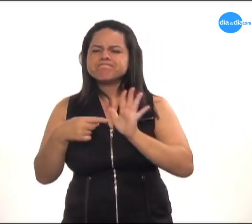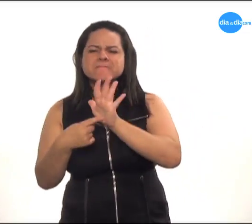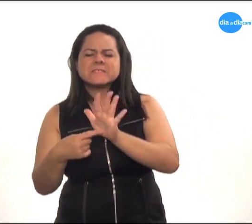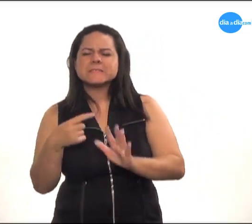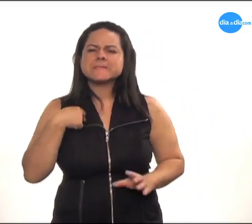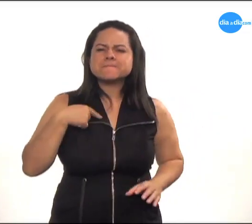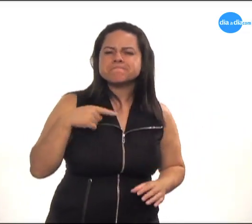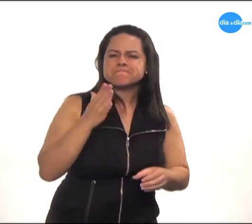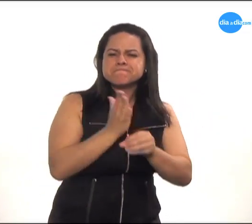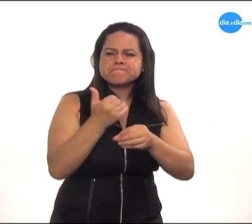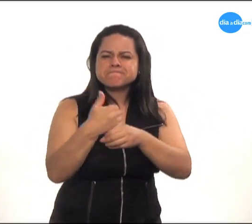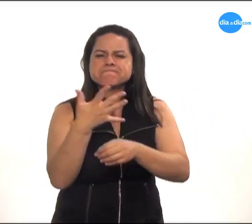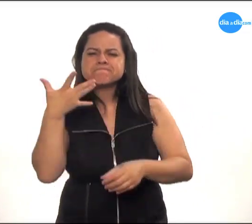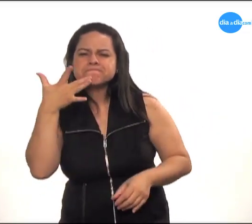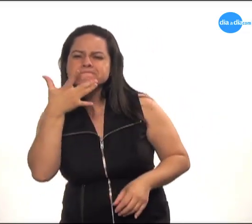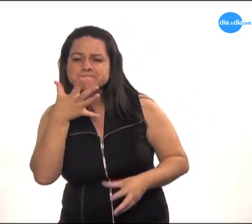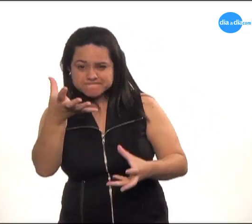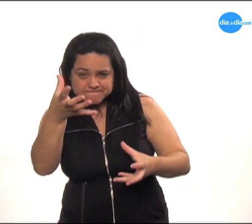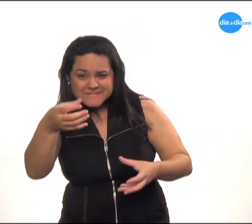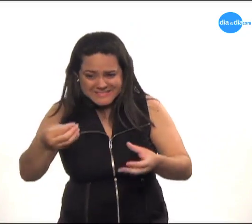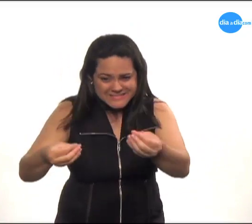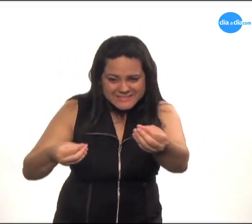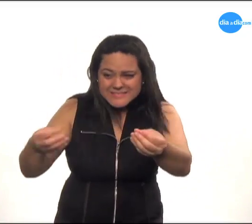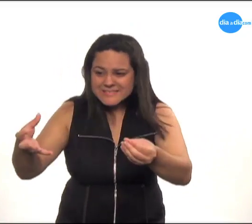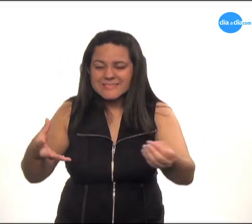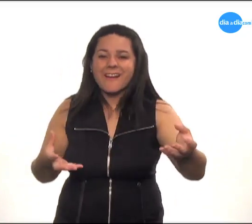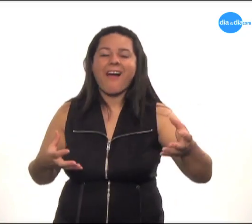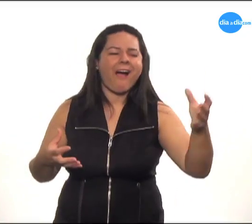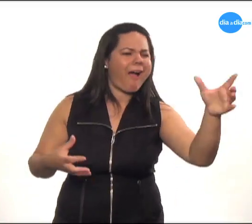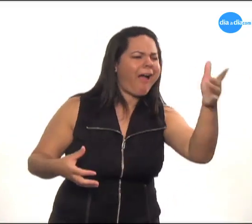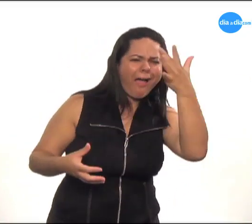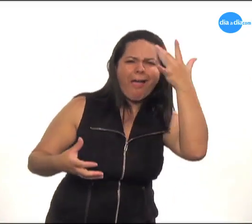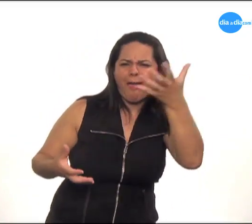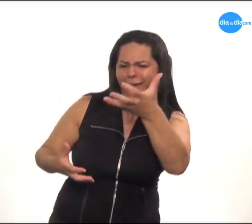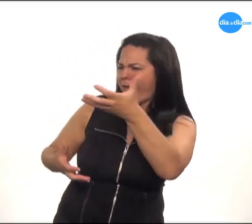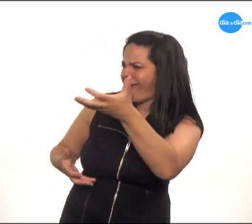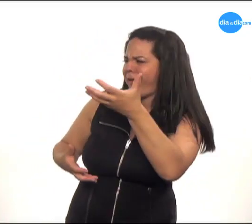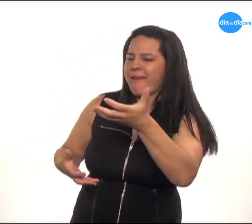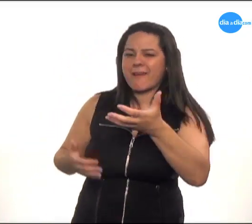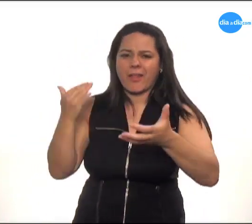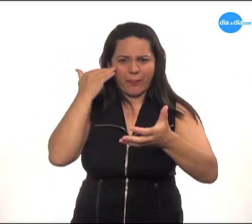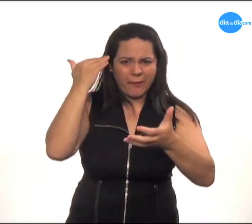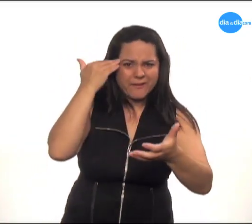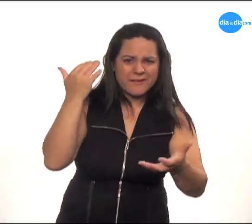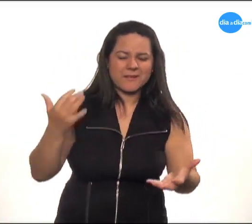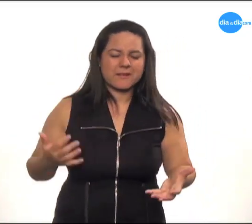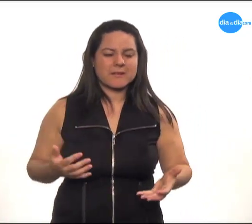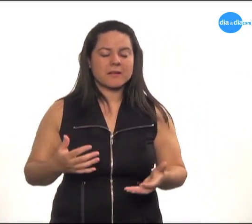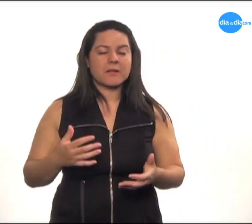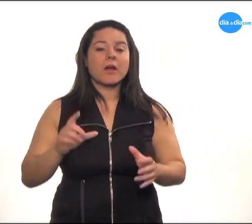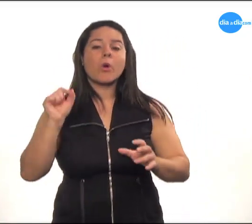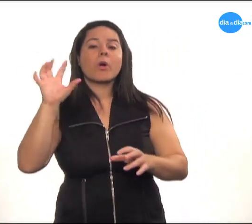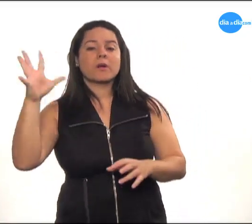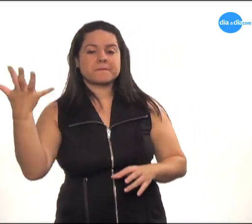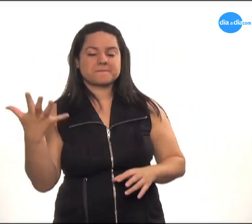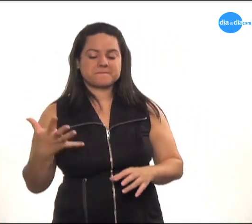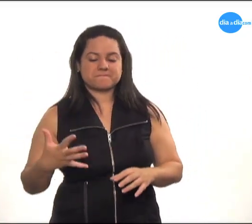meninada, que batatinha maravilhosa, você quer um McDonald's? Quer um pedacinho? Eu quero, aquela coisa toda. E chegou,